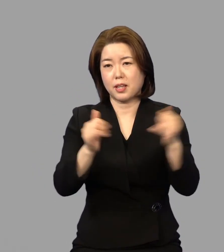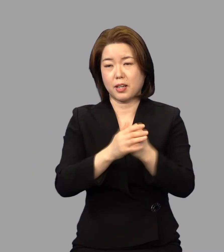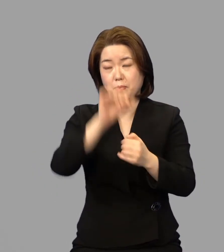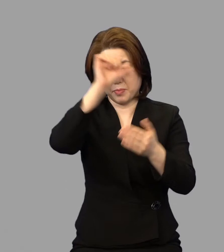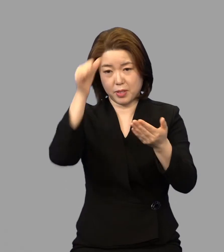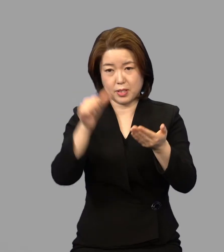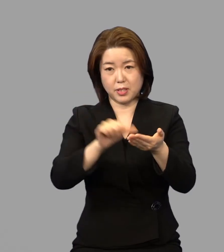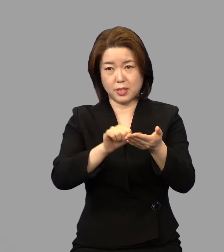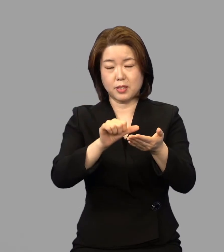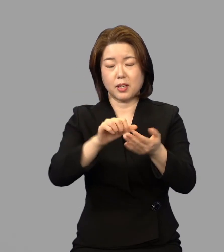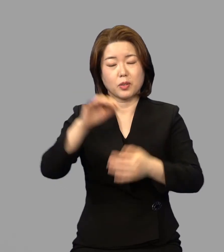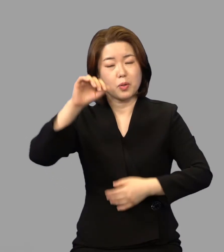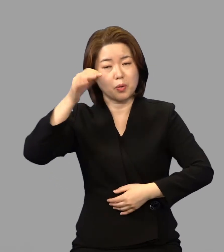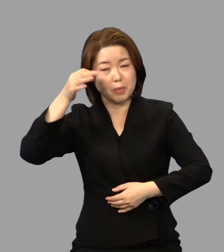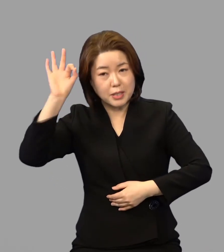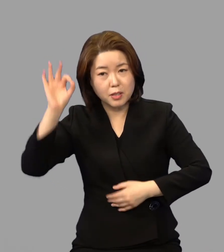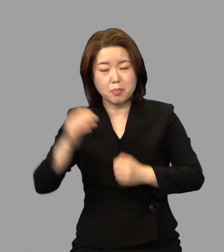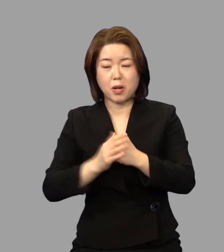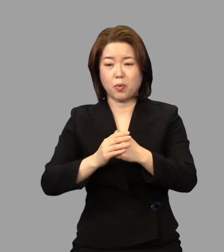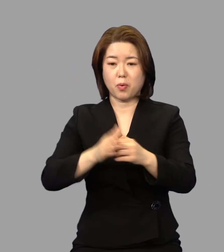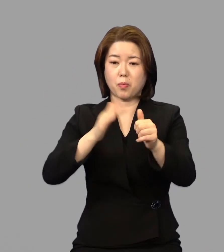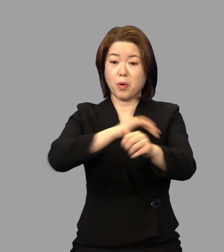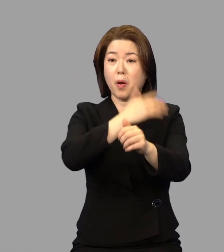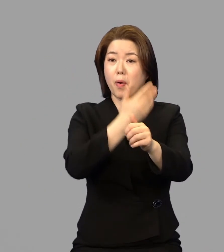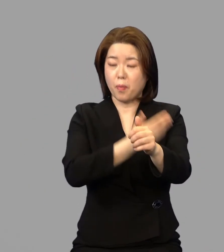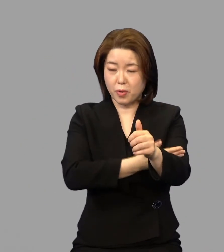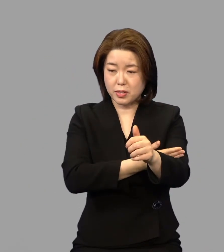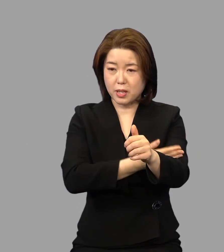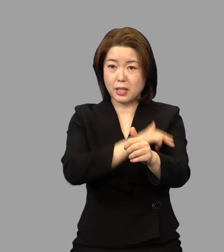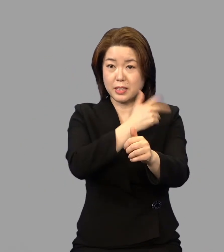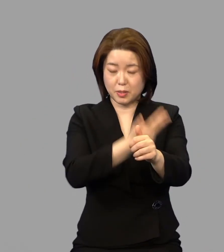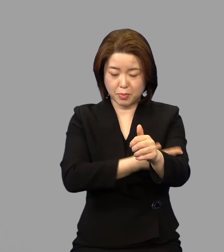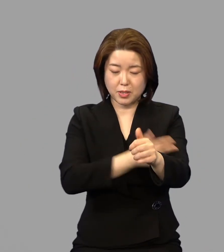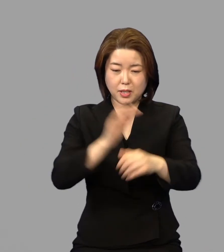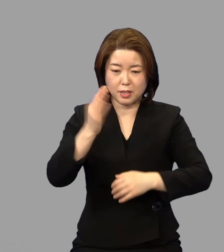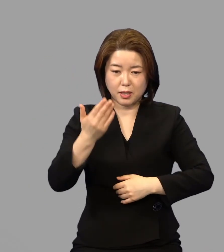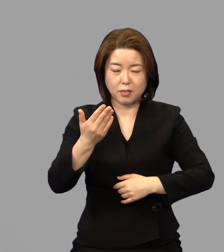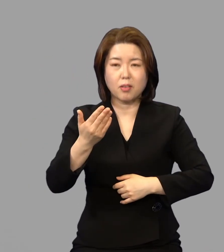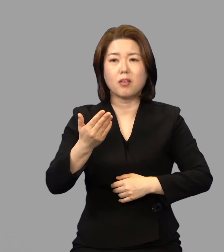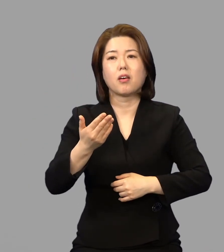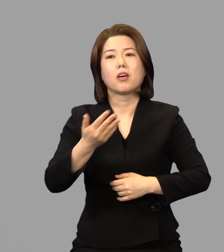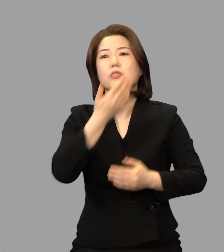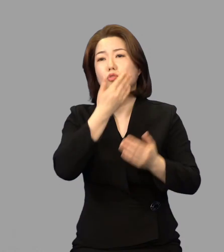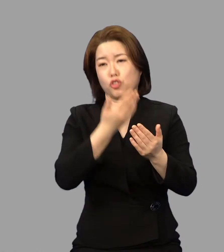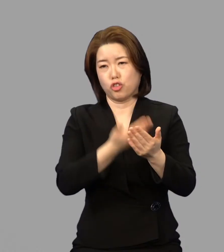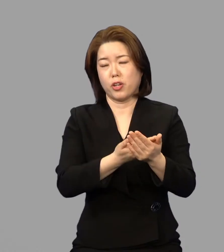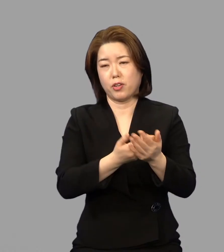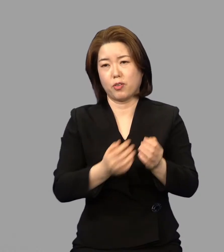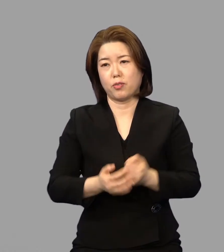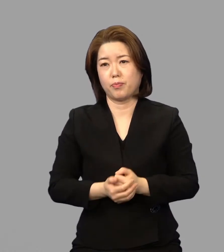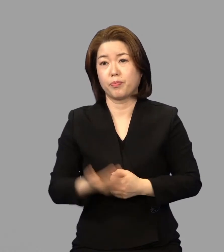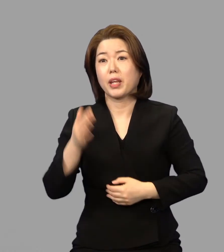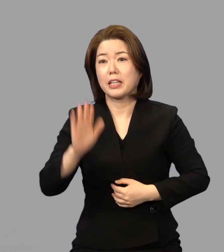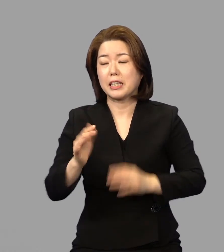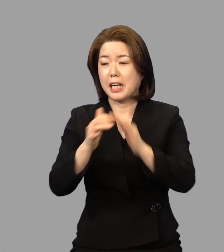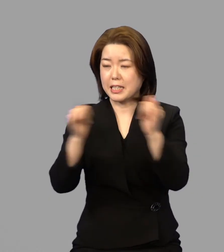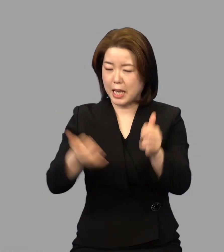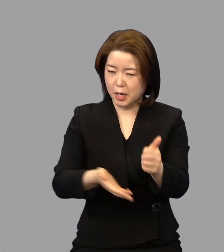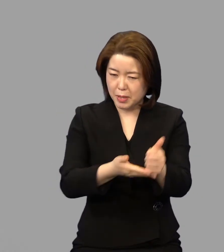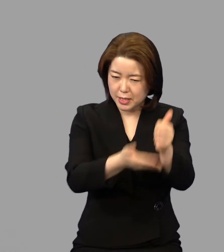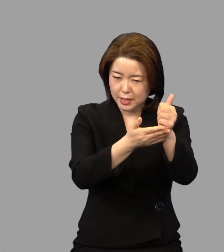인정받고 권사로 인정받는 분은 귀하지요. 그러나 사람의 칭찬, 사람의